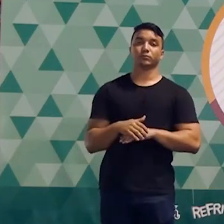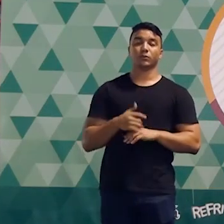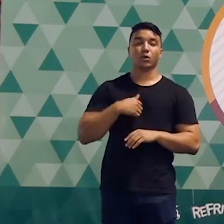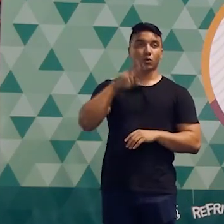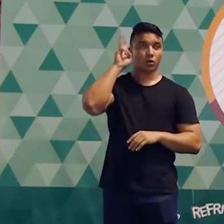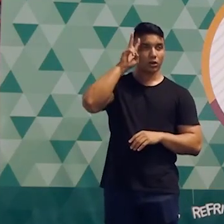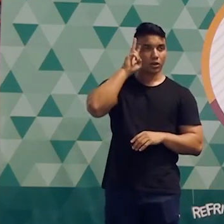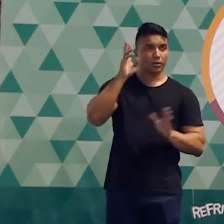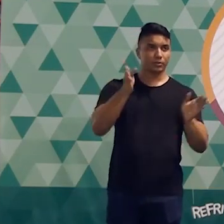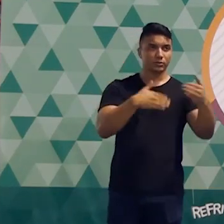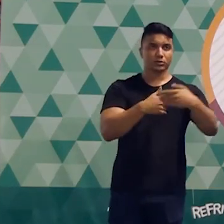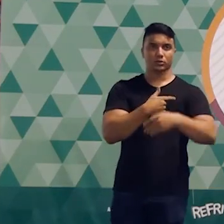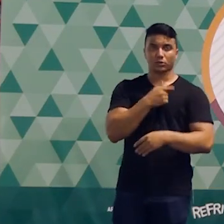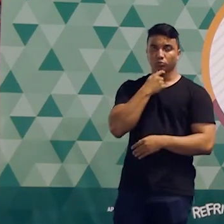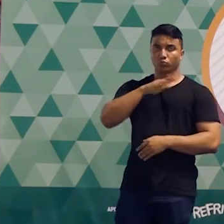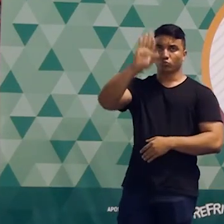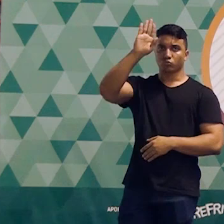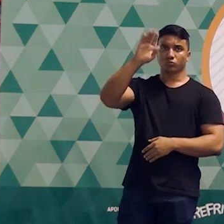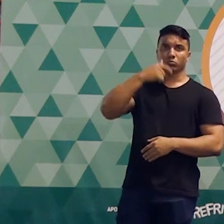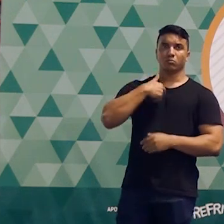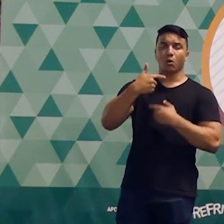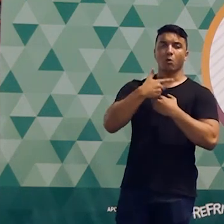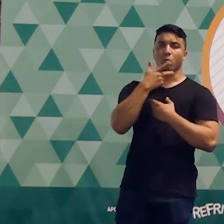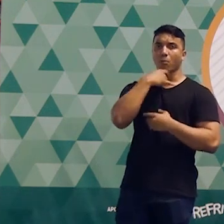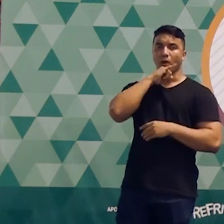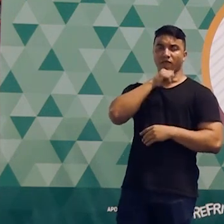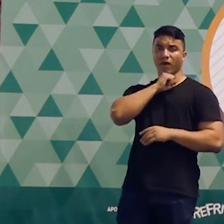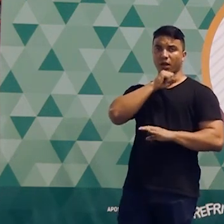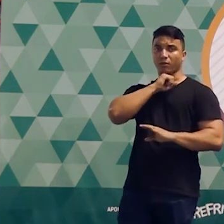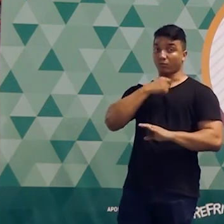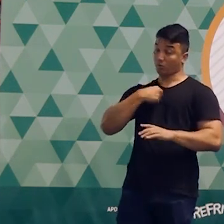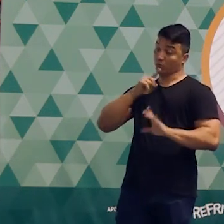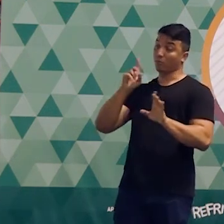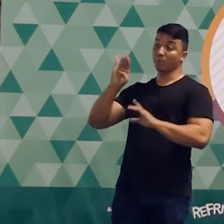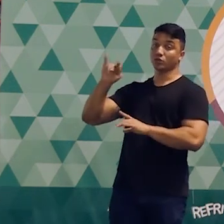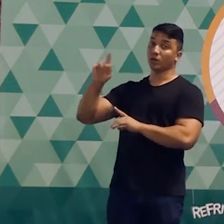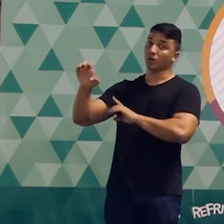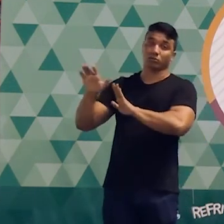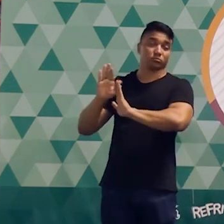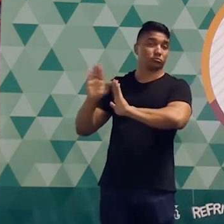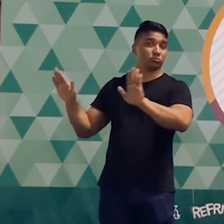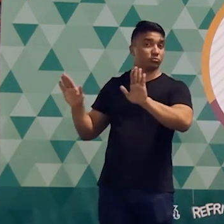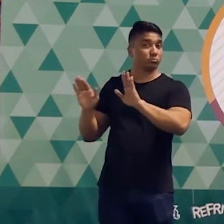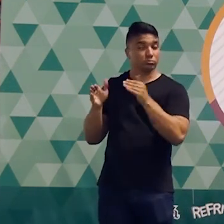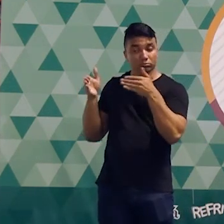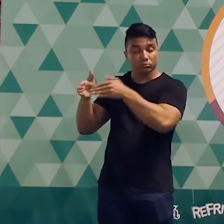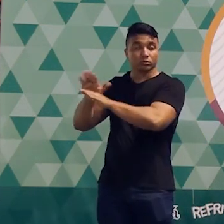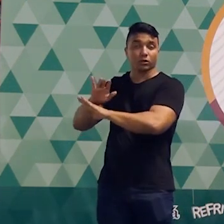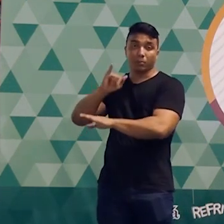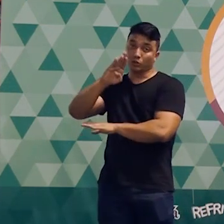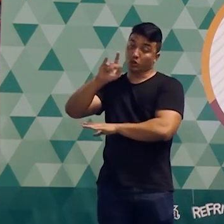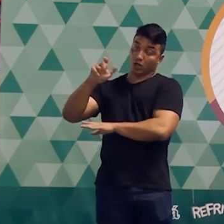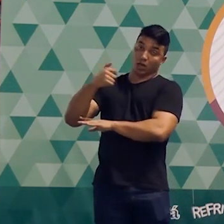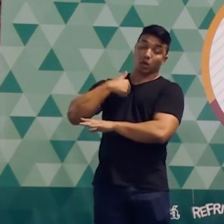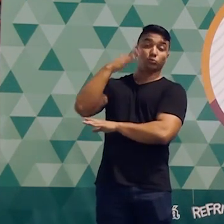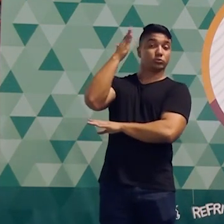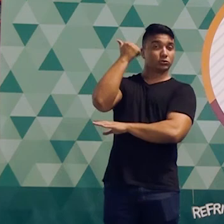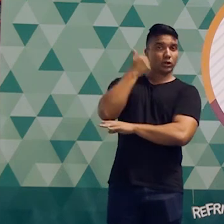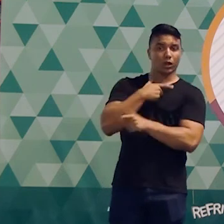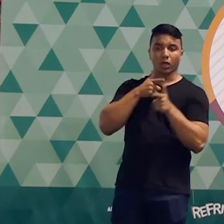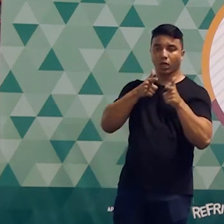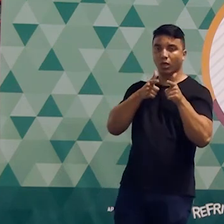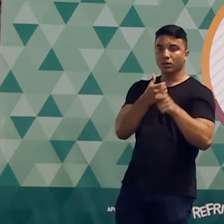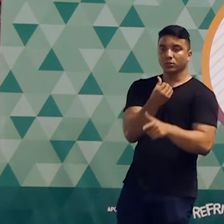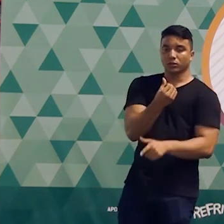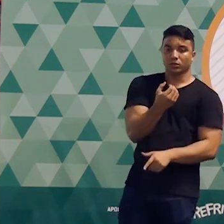disse isso uma vez na sala de aula, uma menina gritou: ei professor, o senhor está chamando meu pai de velho? Eu digo: eu não, o IBGE. Certo? O IBGE diz isso aí. Eu sei que chamar uma pessoa